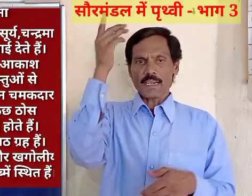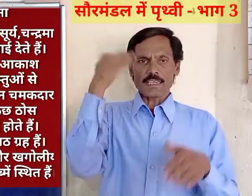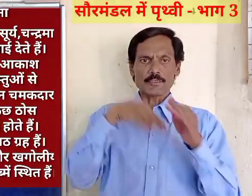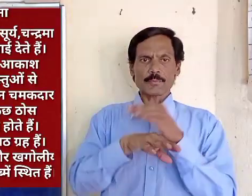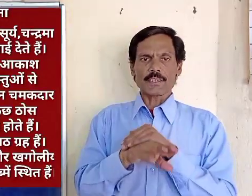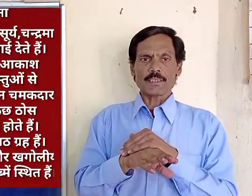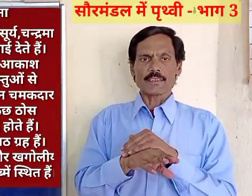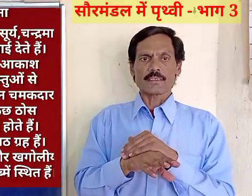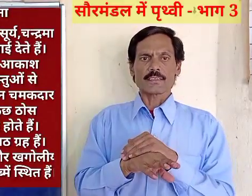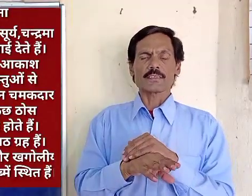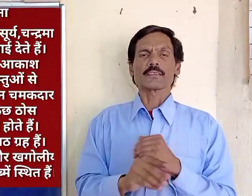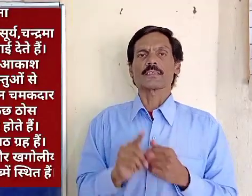आकाश